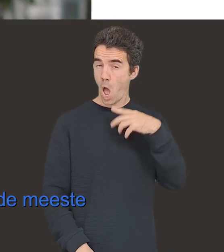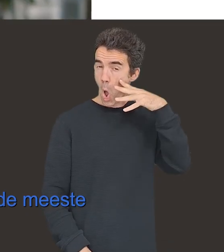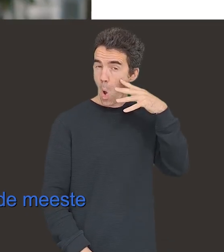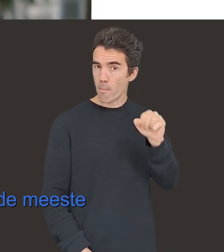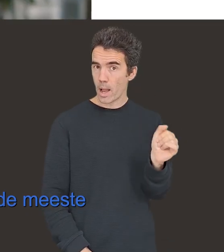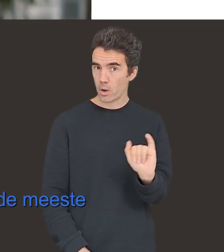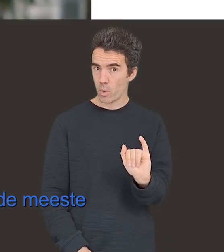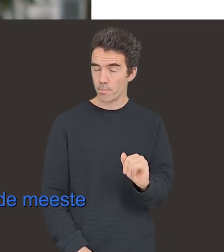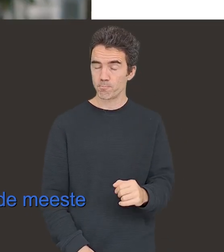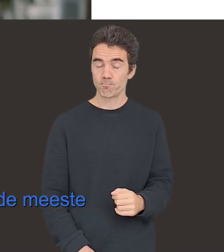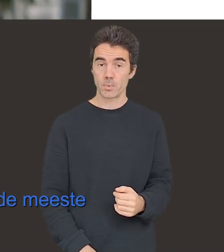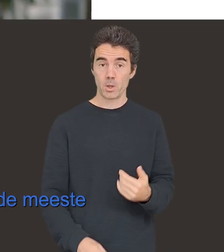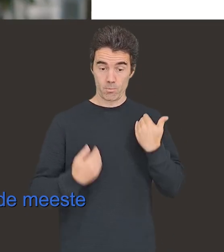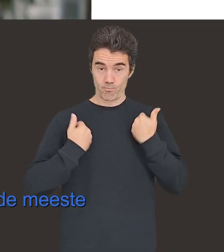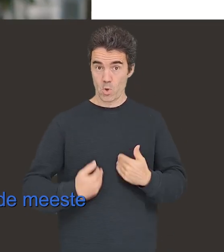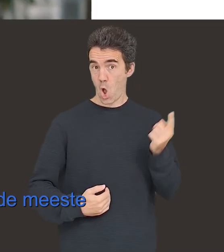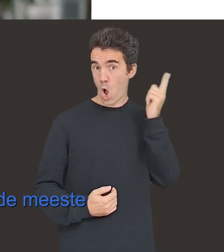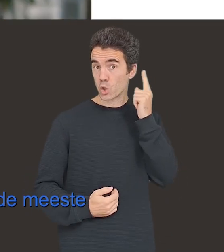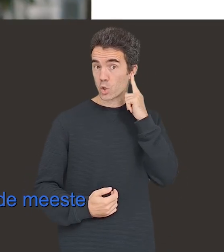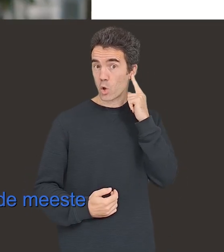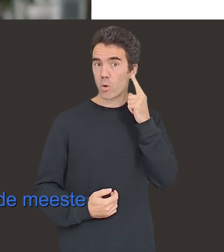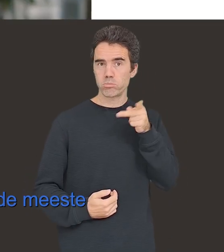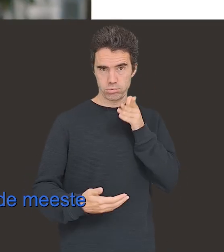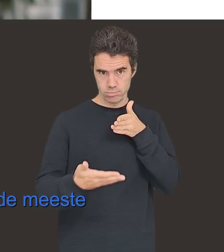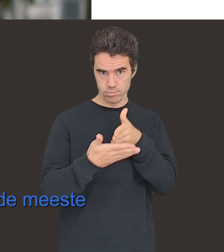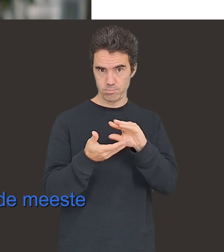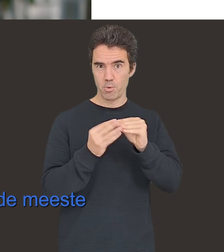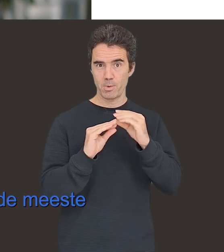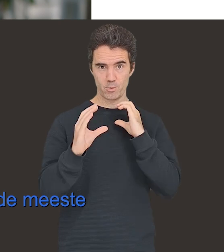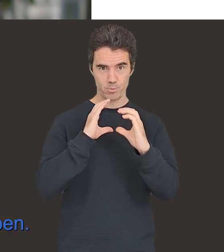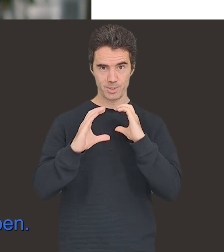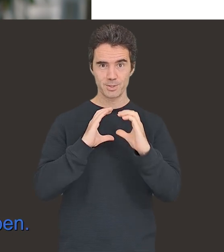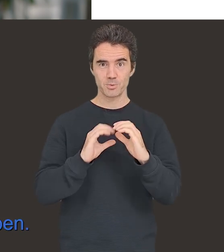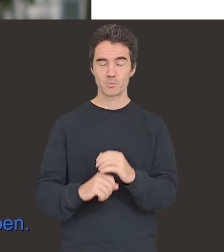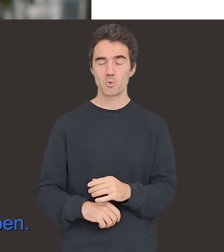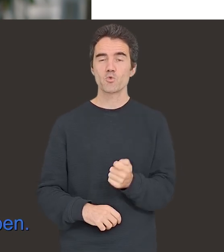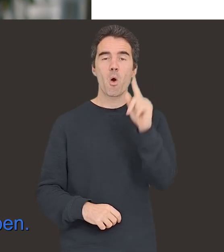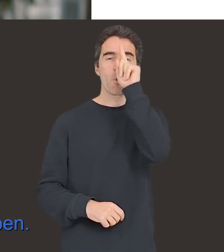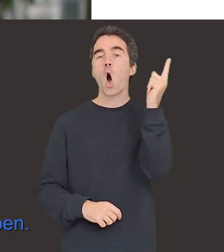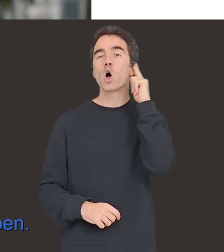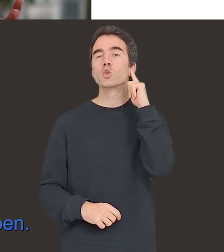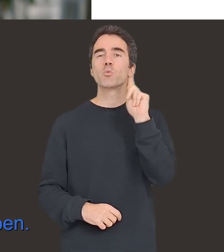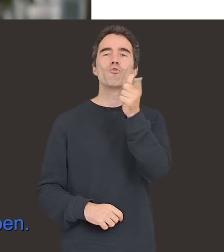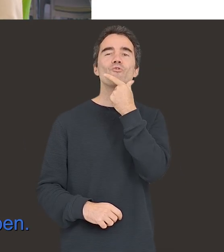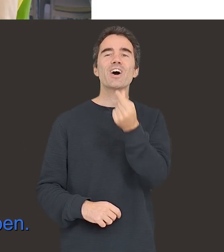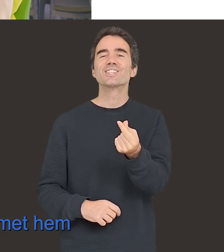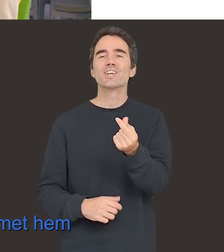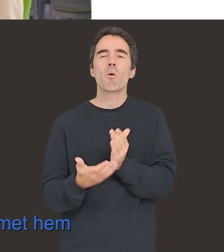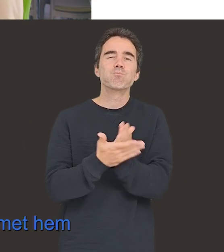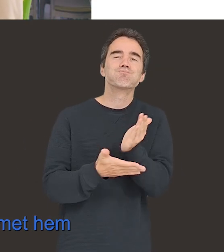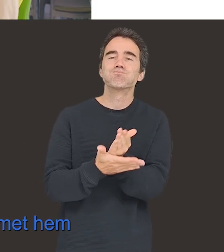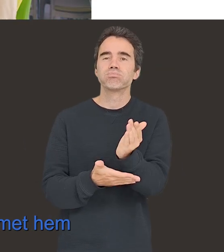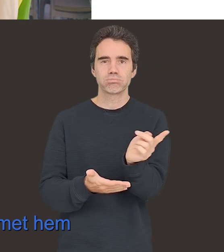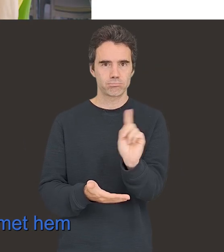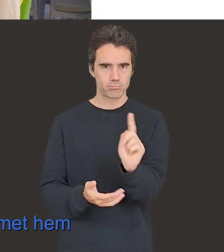c'est que c'est nous qui avons des soucis. C'est surtout nous qui on pense d'avoir tous les 5 sens.